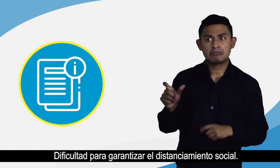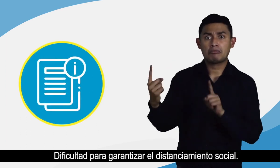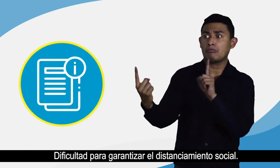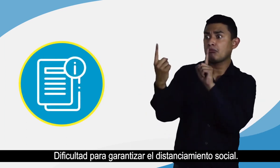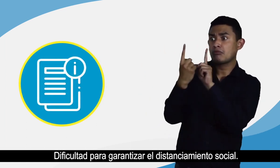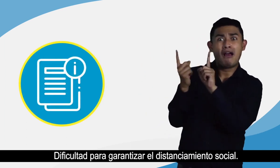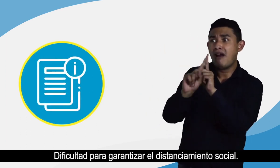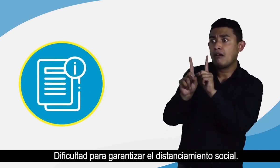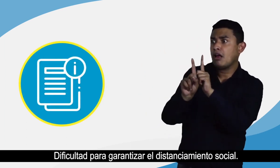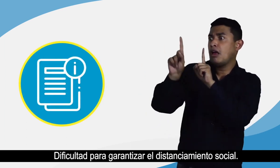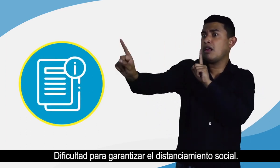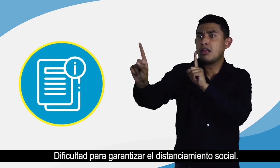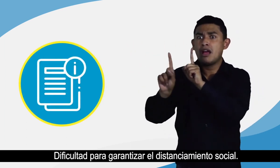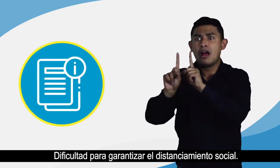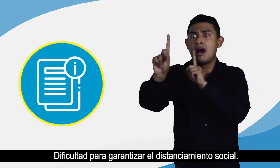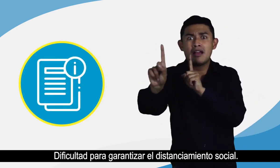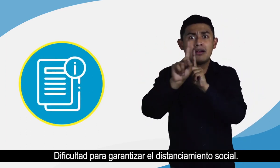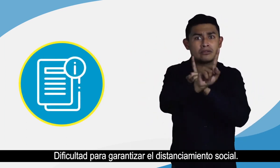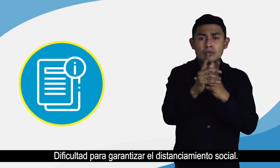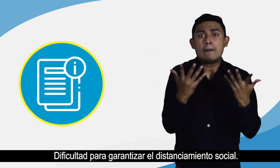Dificultad para garantizar el distanciamiento social.